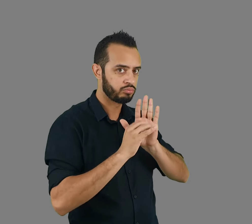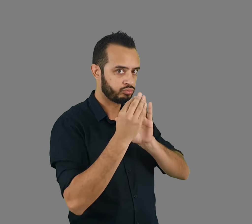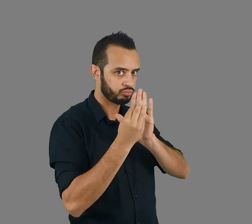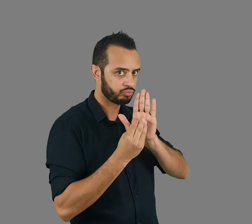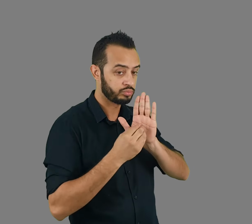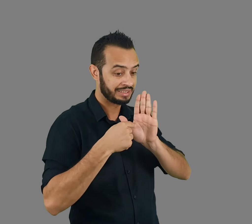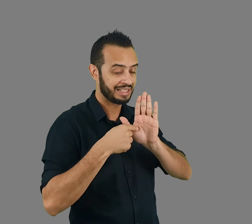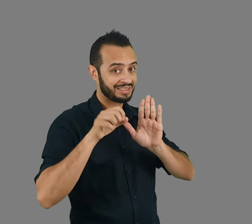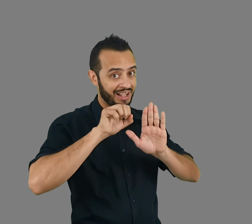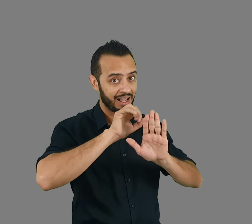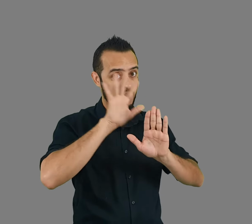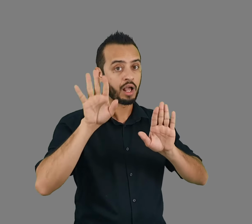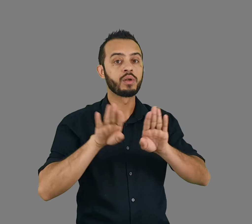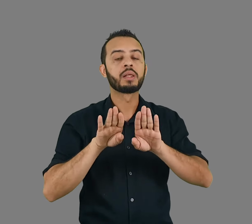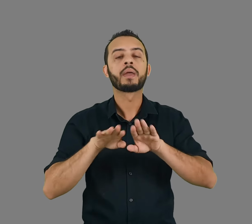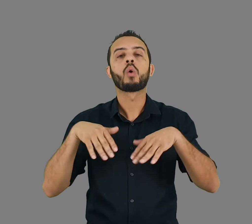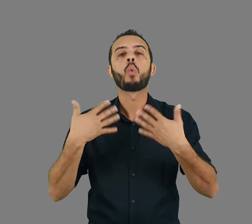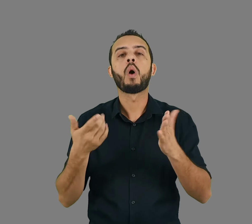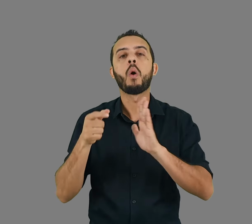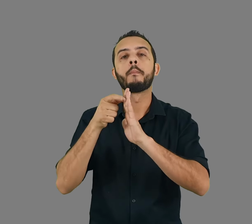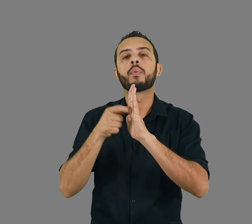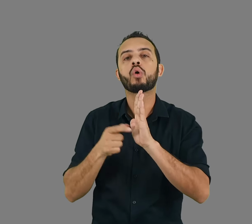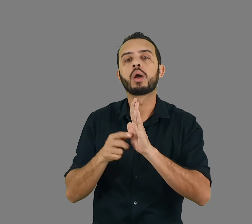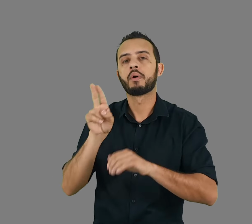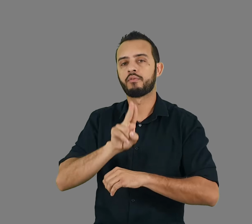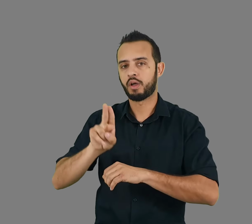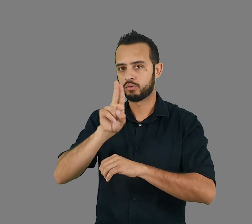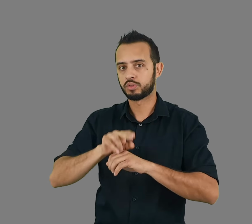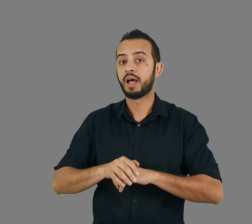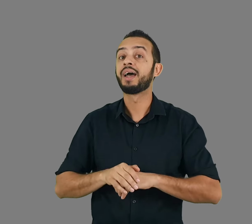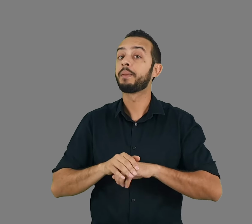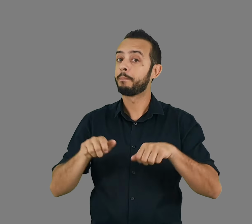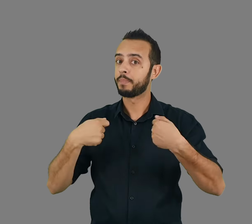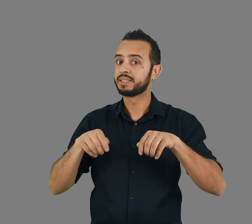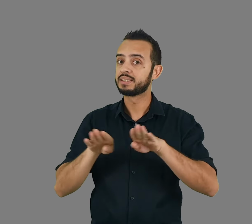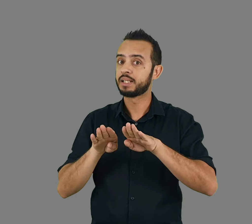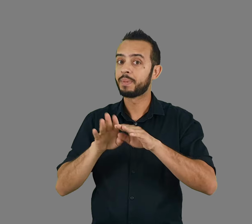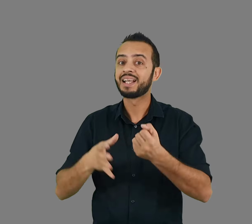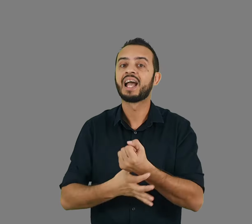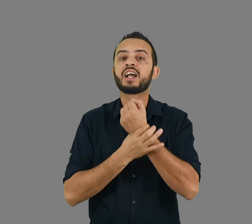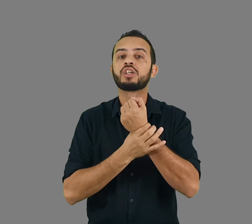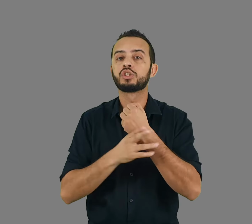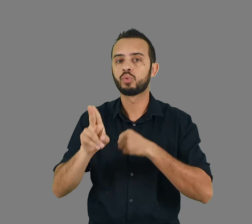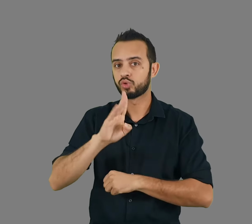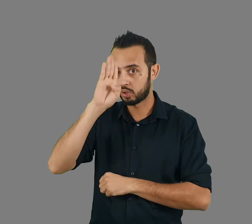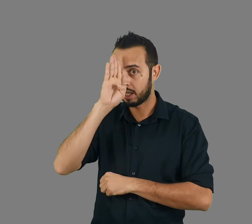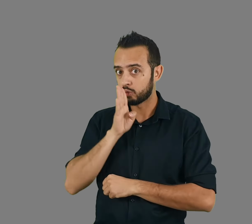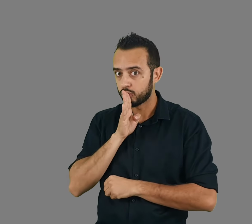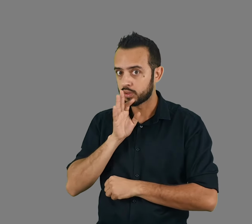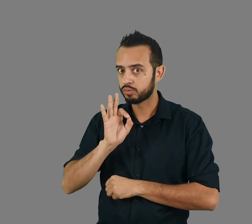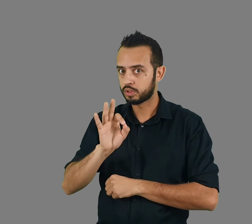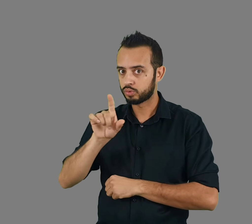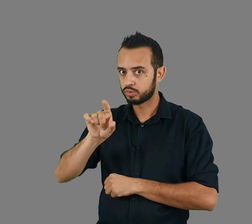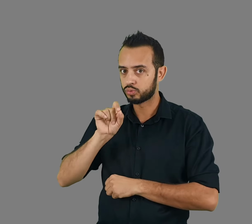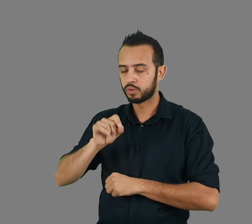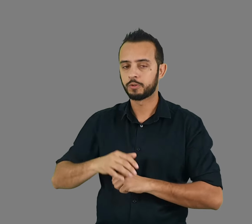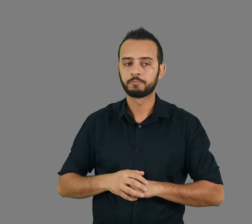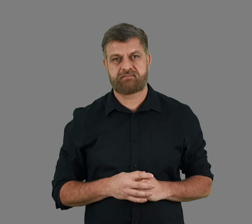qual plataforma digital será utilizada, devendo ainda ser garantido o uso gratuito da plataforma escolhida.